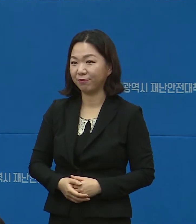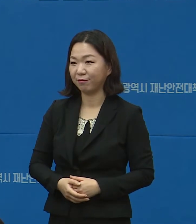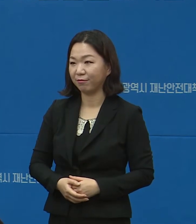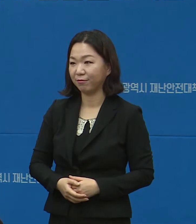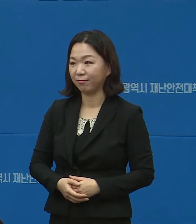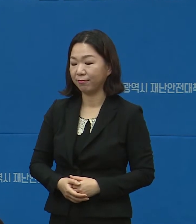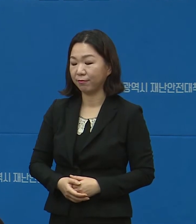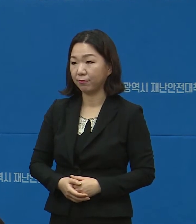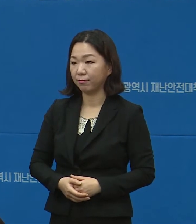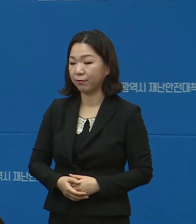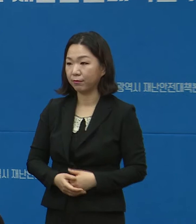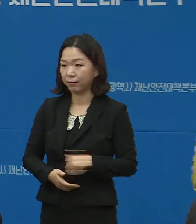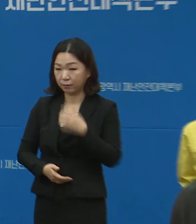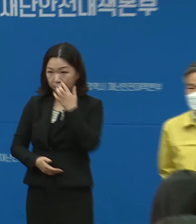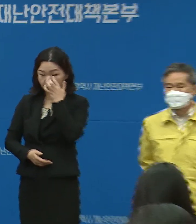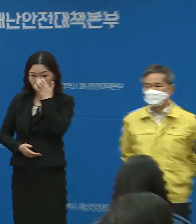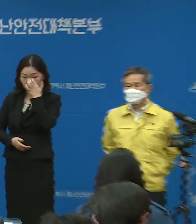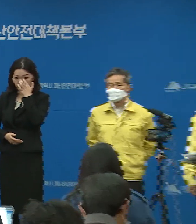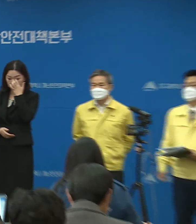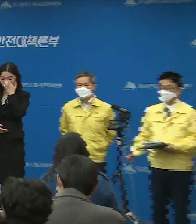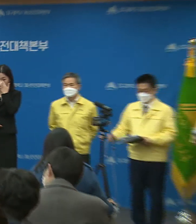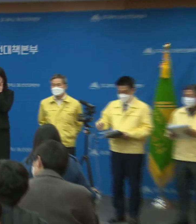예.